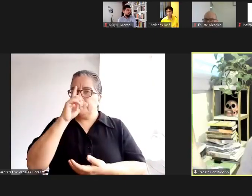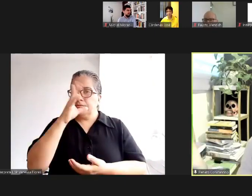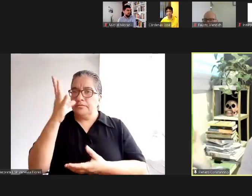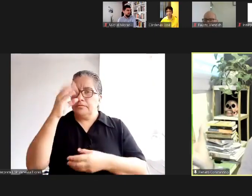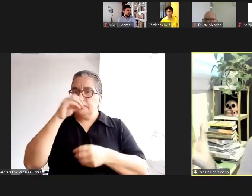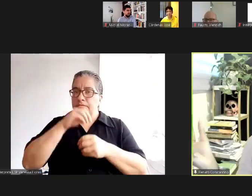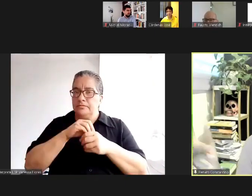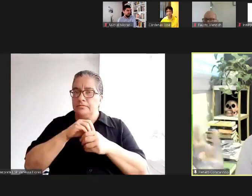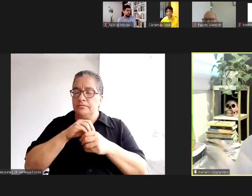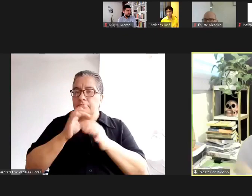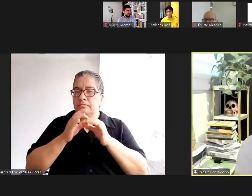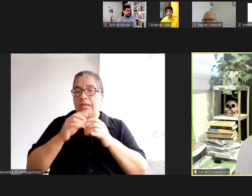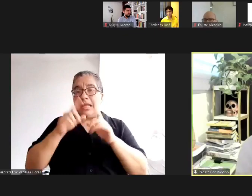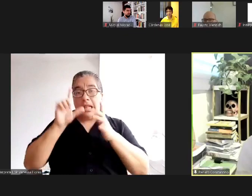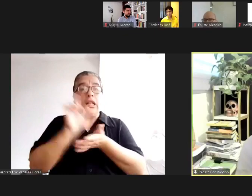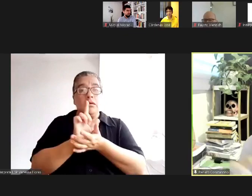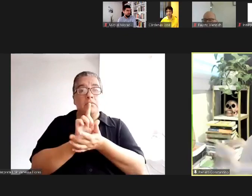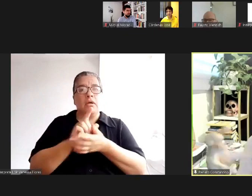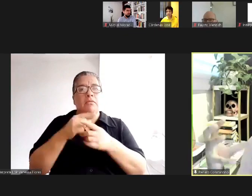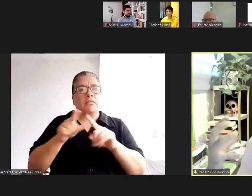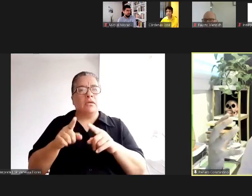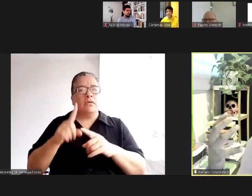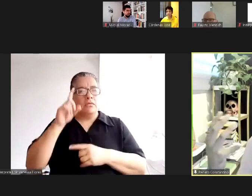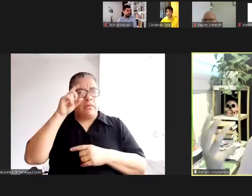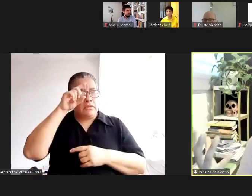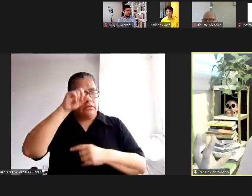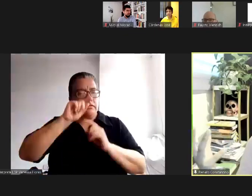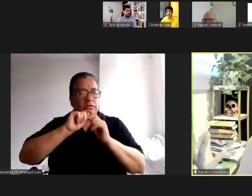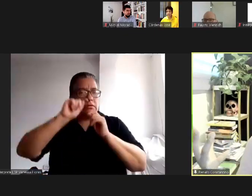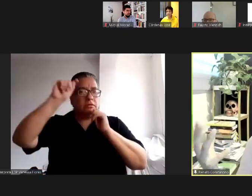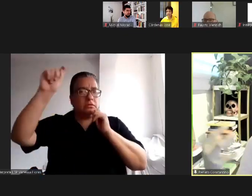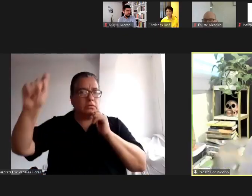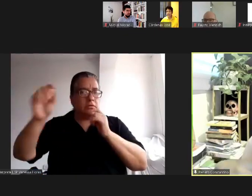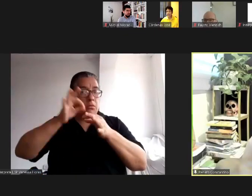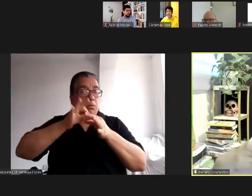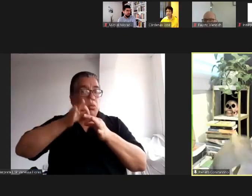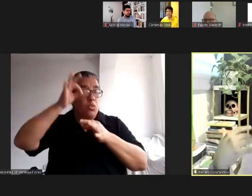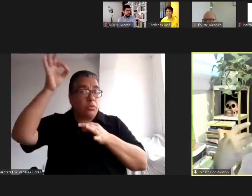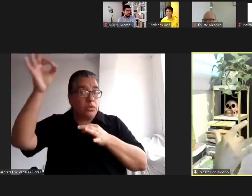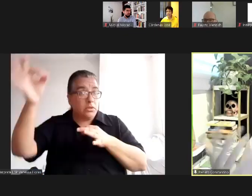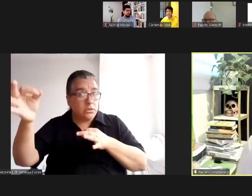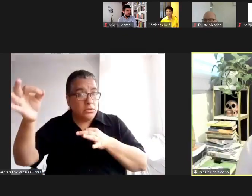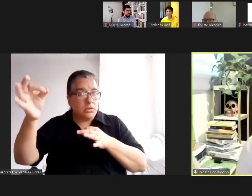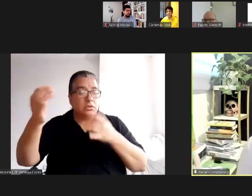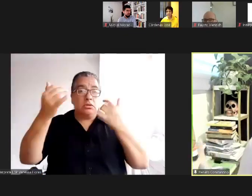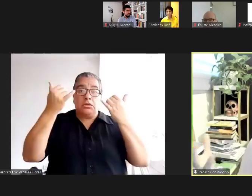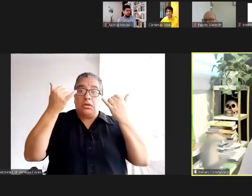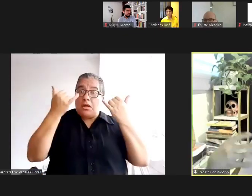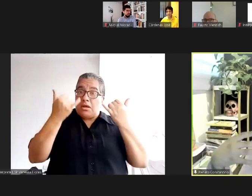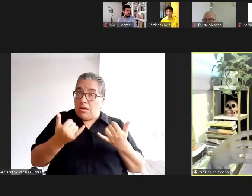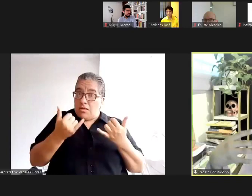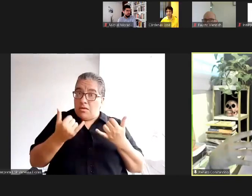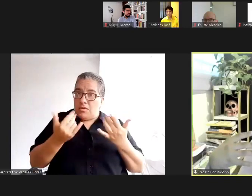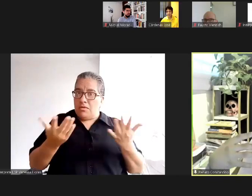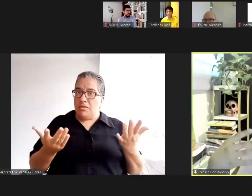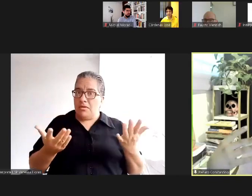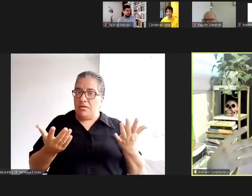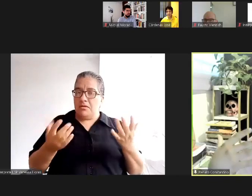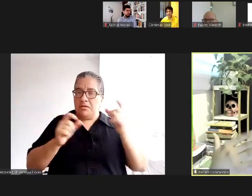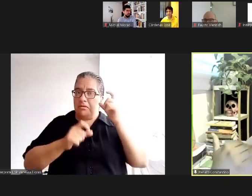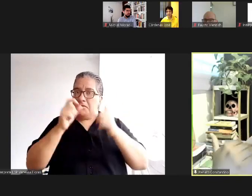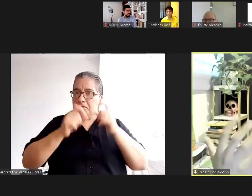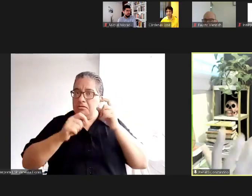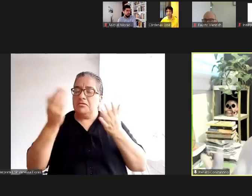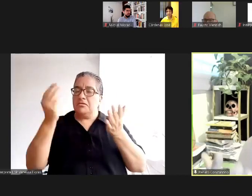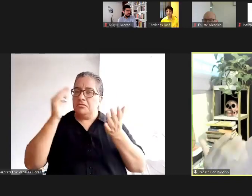en provincia. Entonces creo que ahí hay... la pandemia ha permitido que al virtualizar muchos espacios, también muchas personas